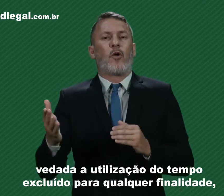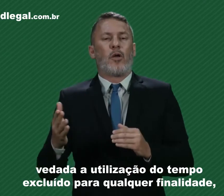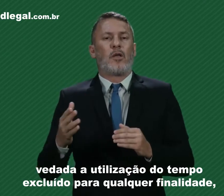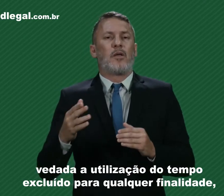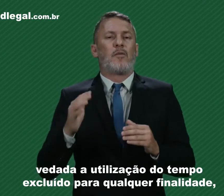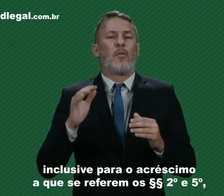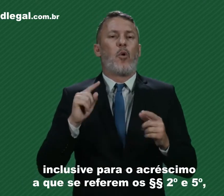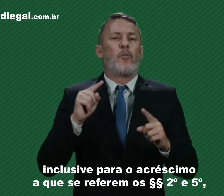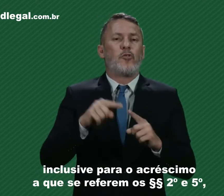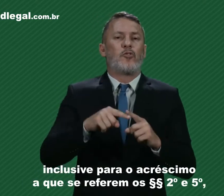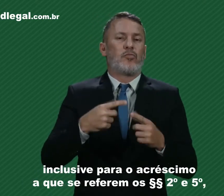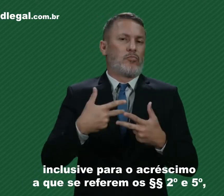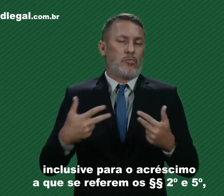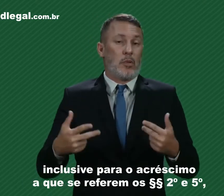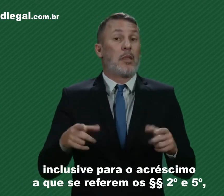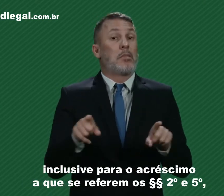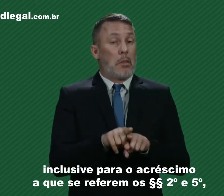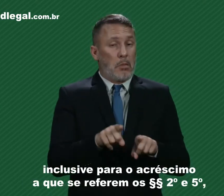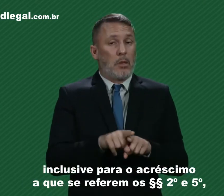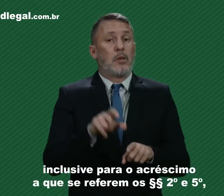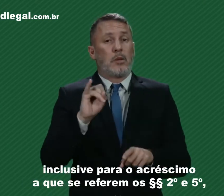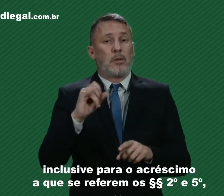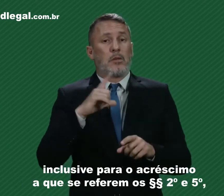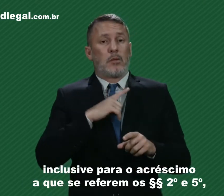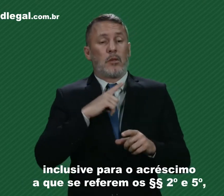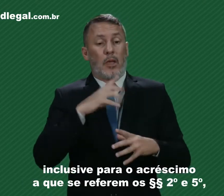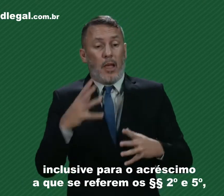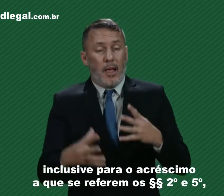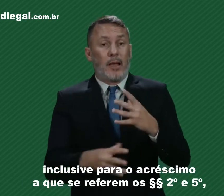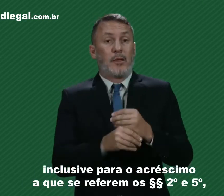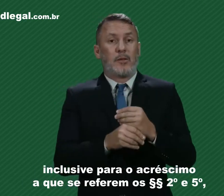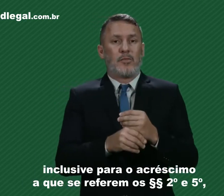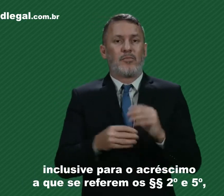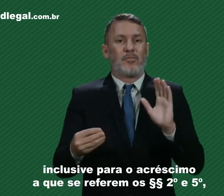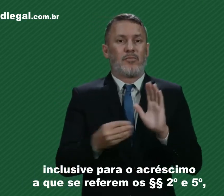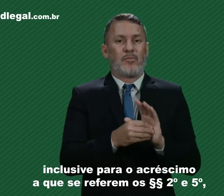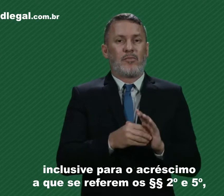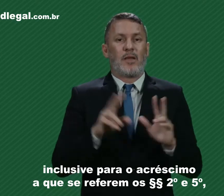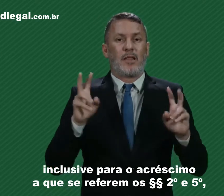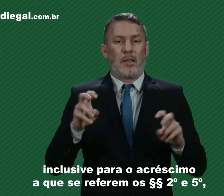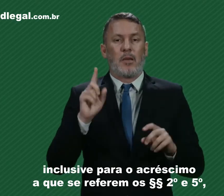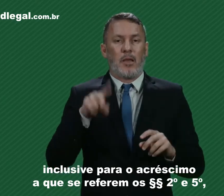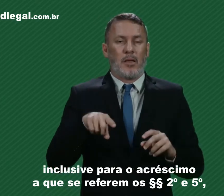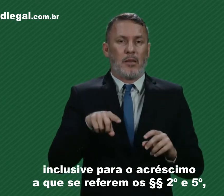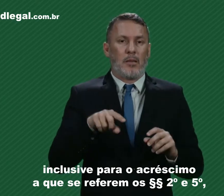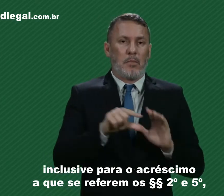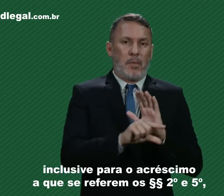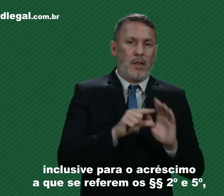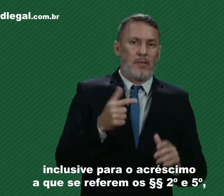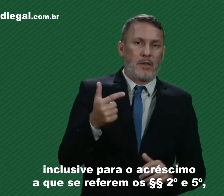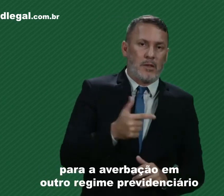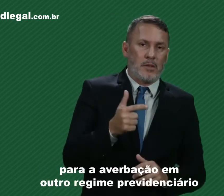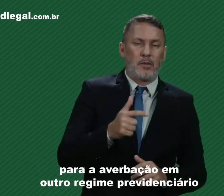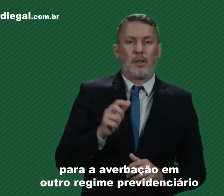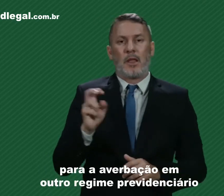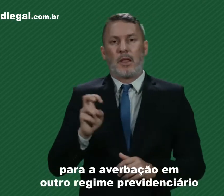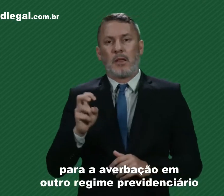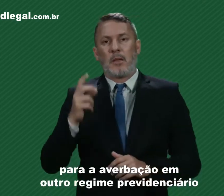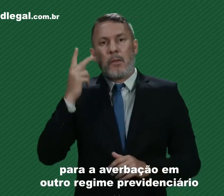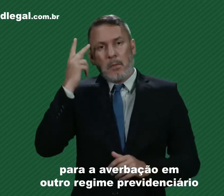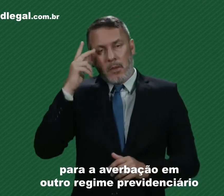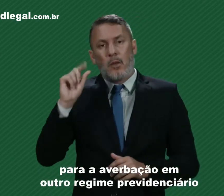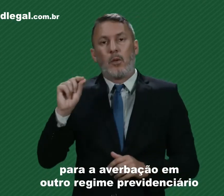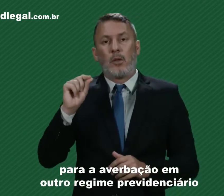qualquer finalidade, inclusive para o acréscimo a que se referem os parágrafos 2º e 5º para